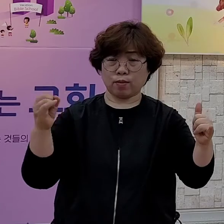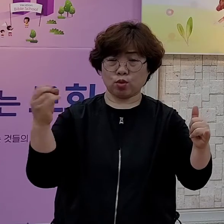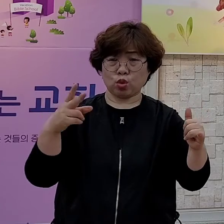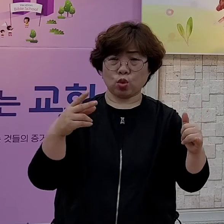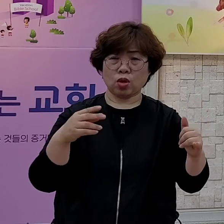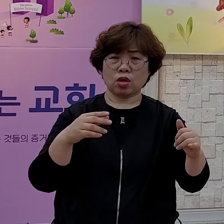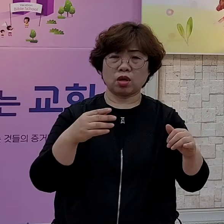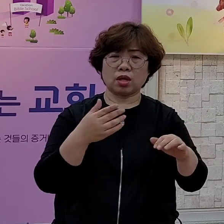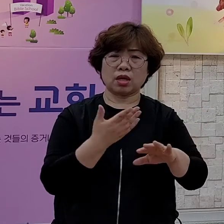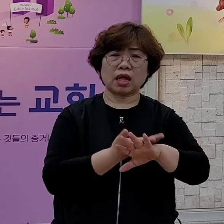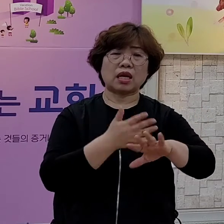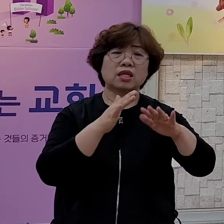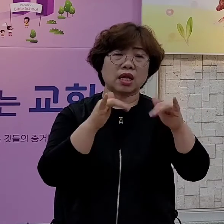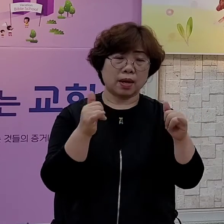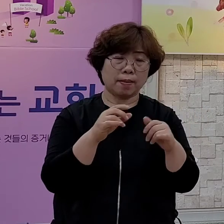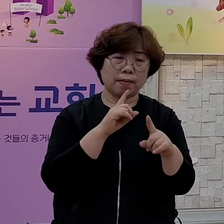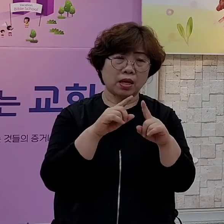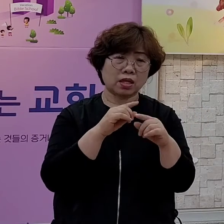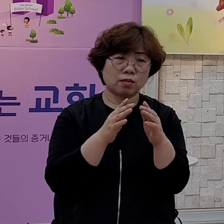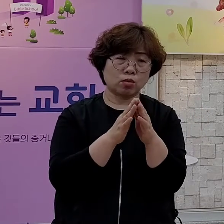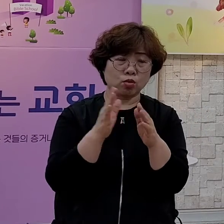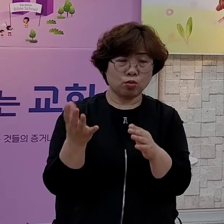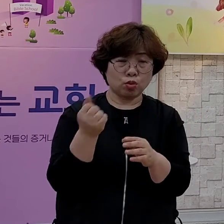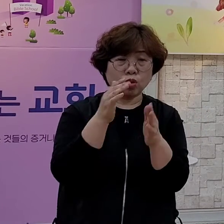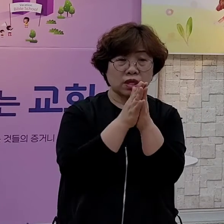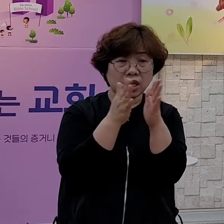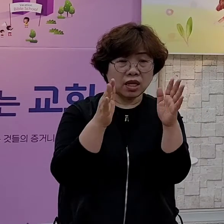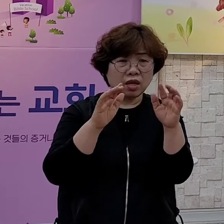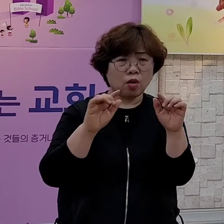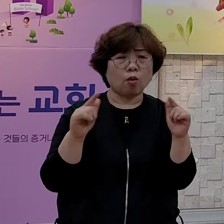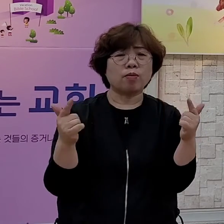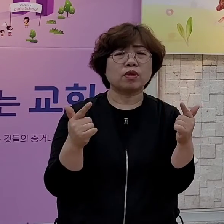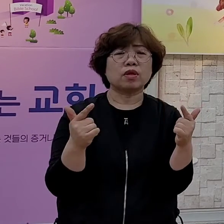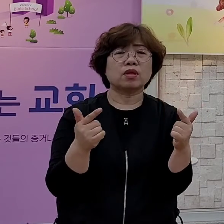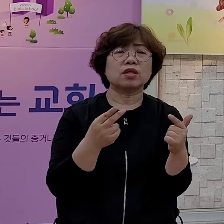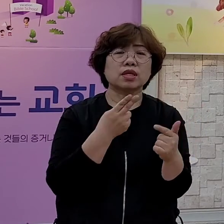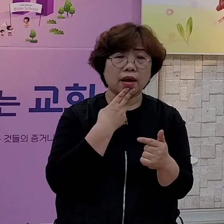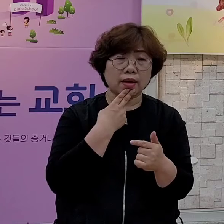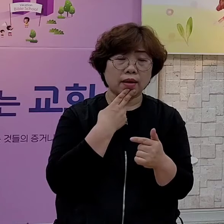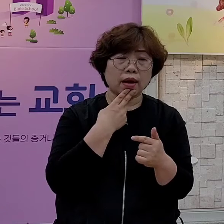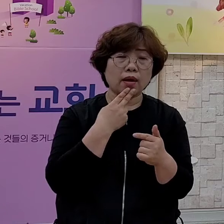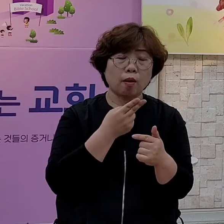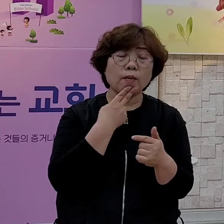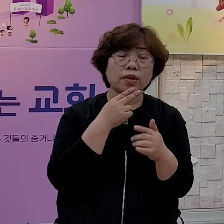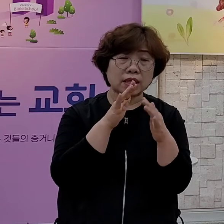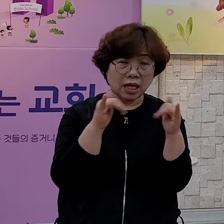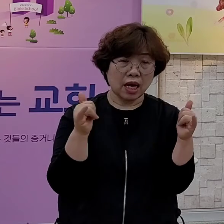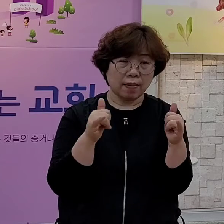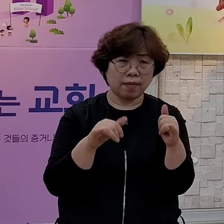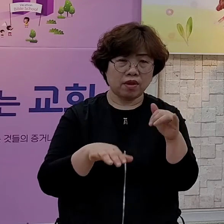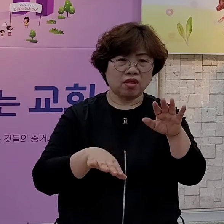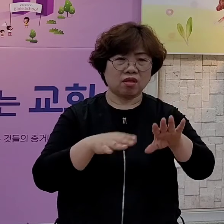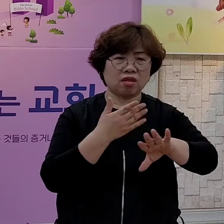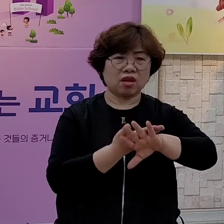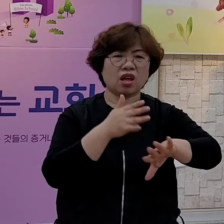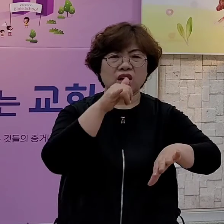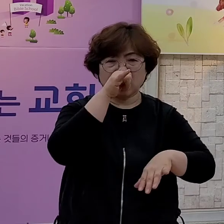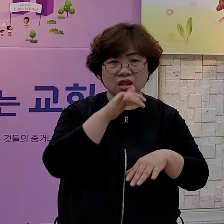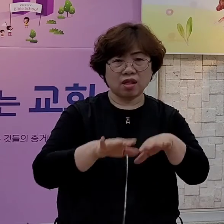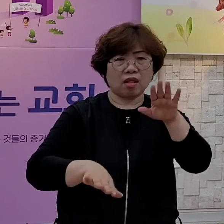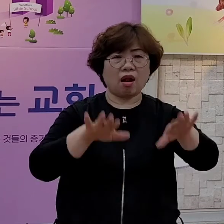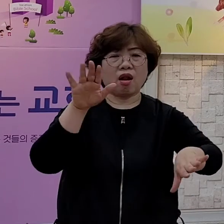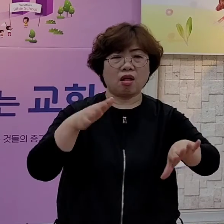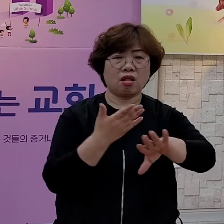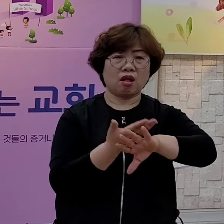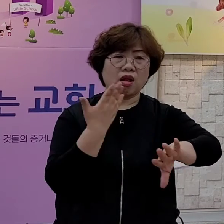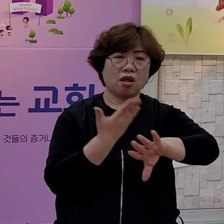그렇지 않은 자의 이 하루의 삶이 어찌 같을 수가 있냐? 이 유혹 앞에서, 시험 앞에서, 세상의 그 무거운